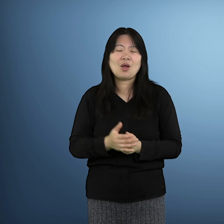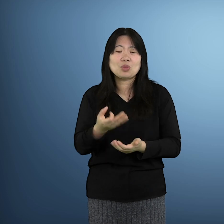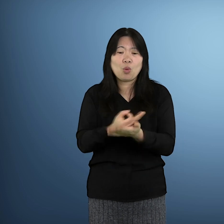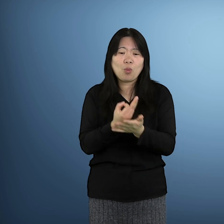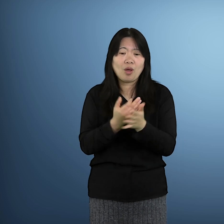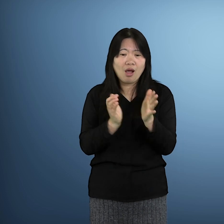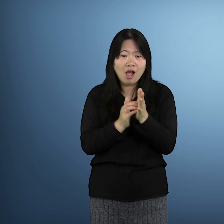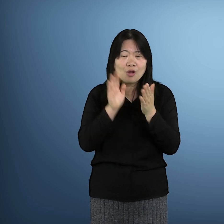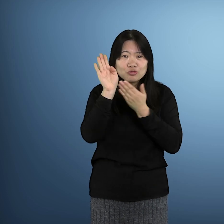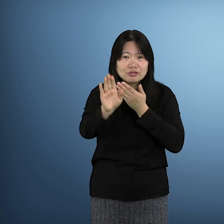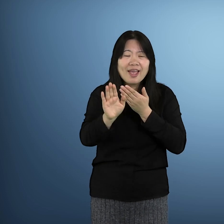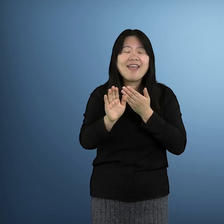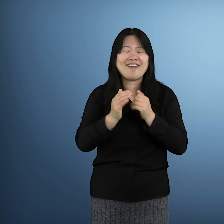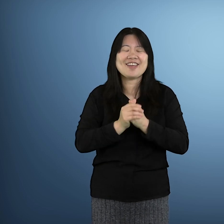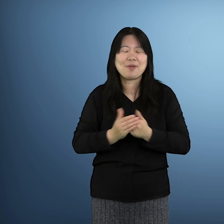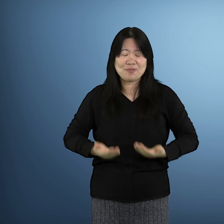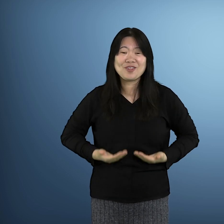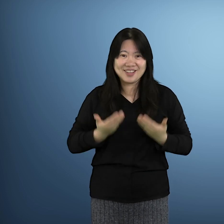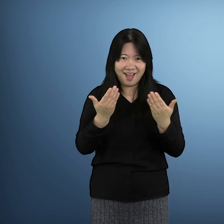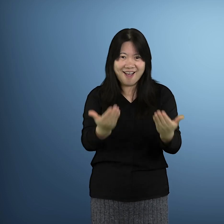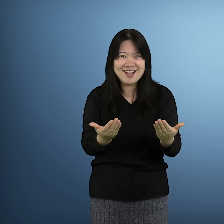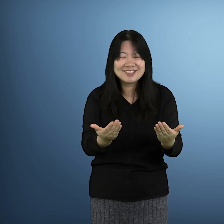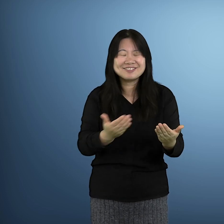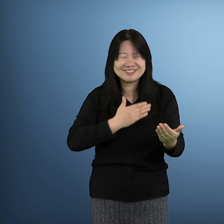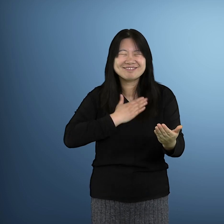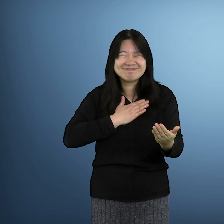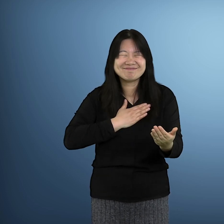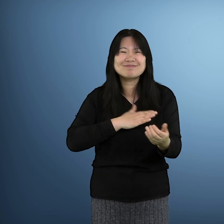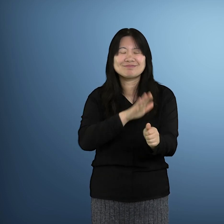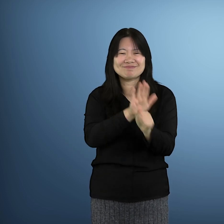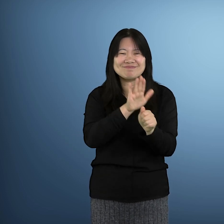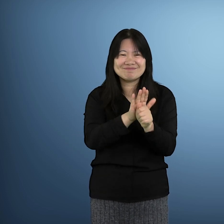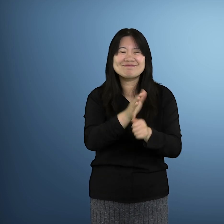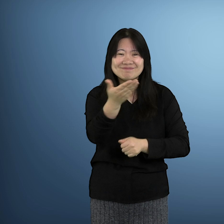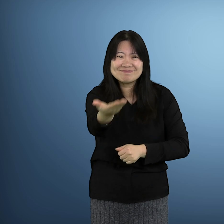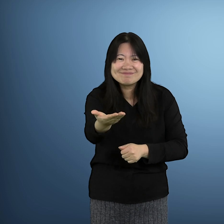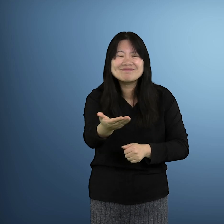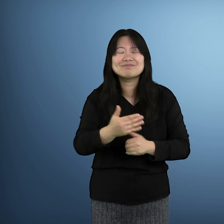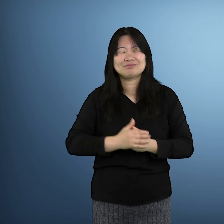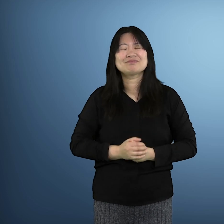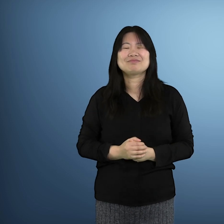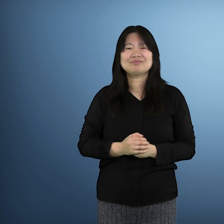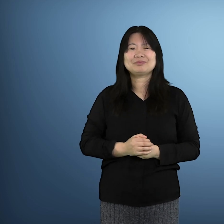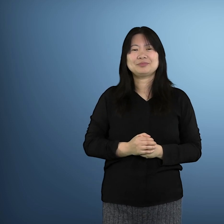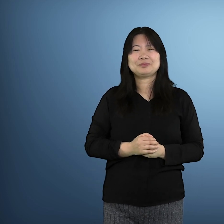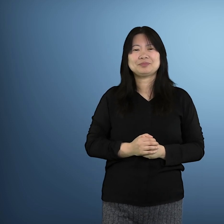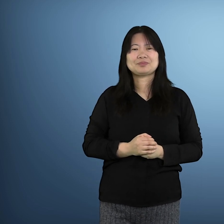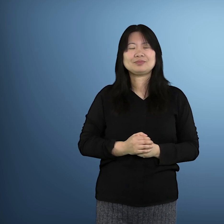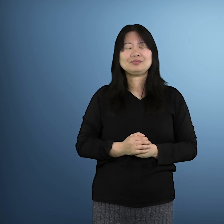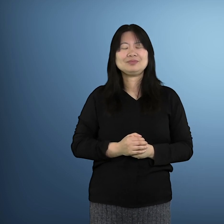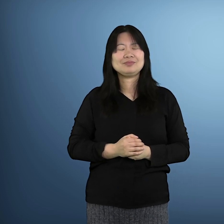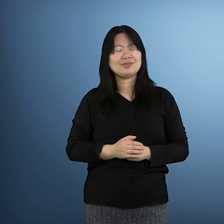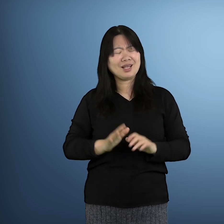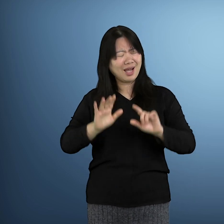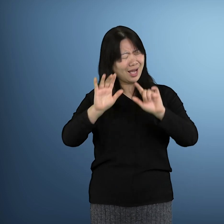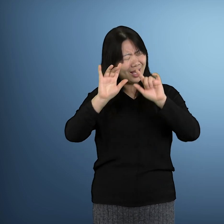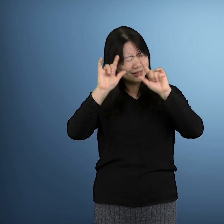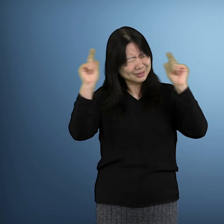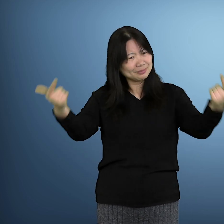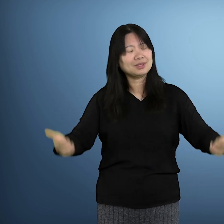좀 벌면 그때 좀 빵빵 좀 돈 좀 써가면서 헌신할게요.